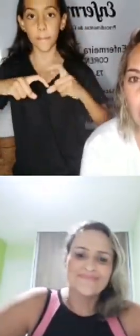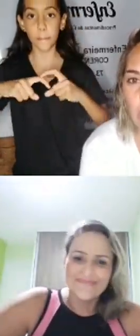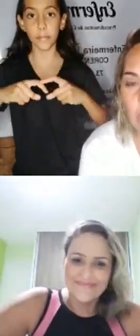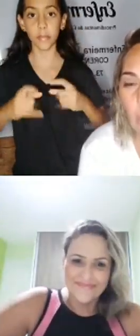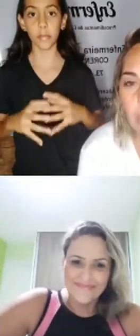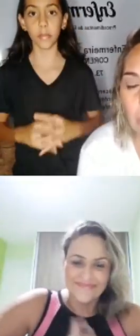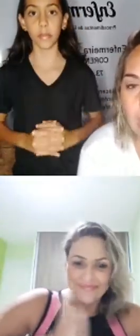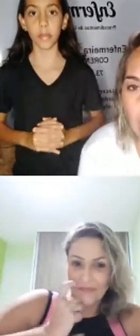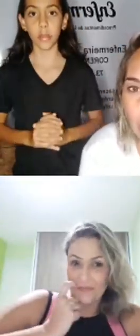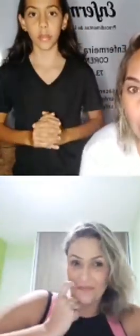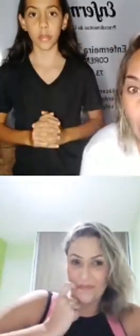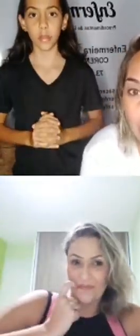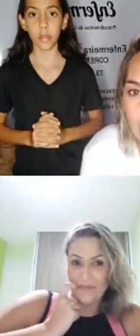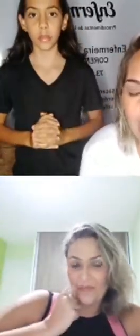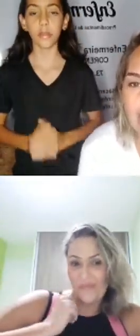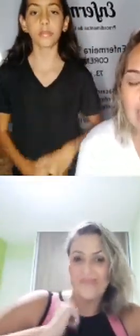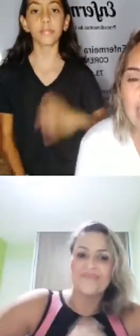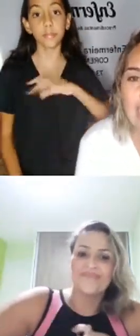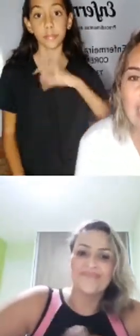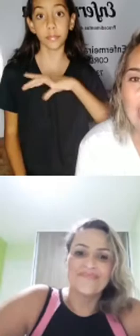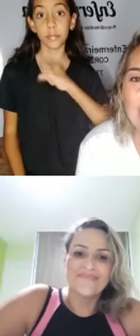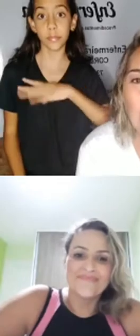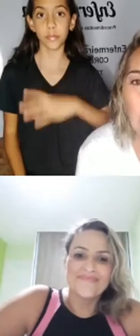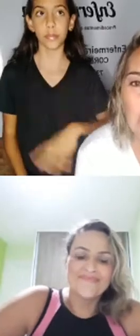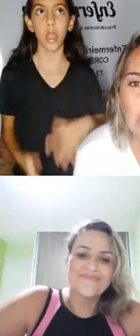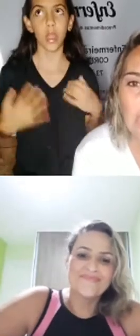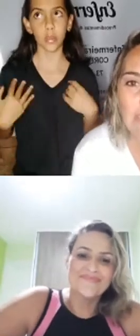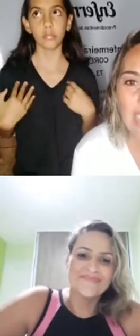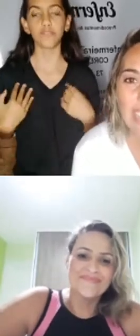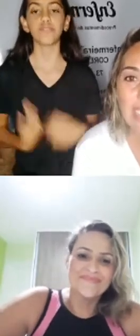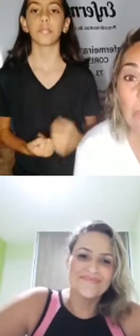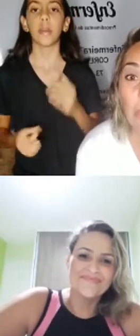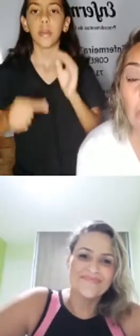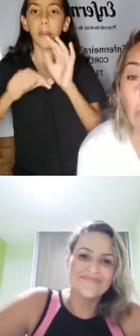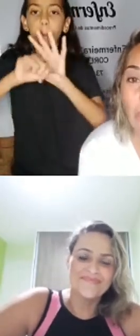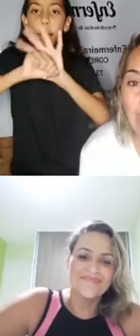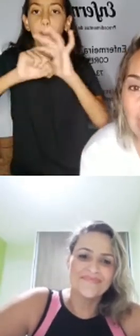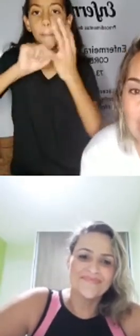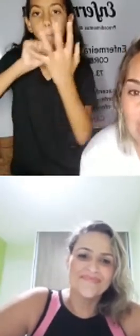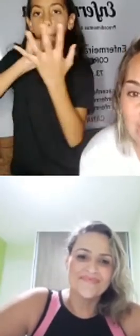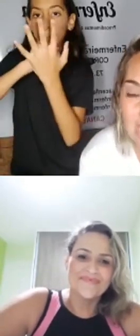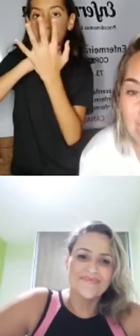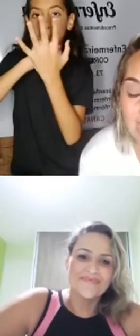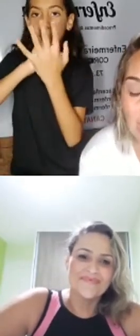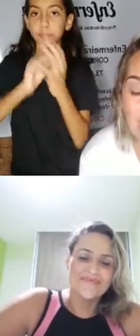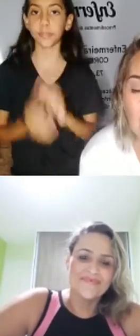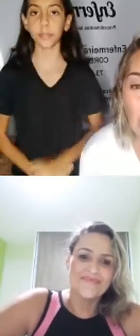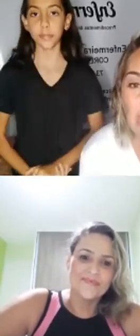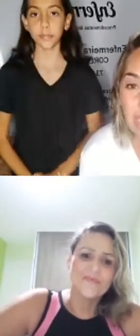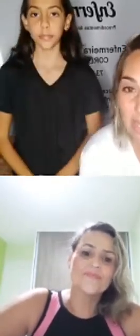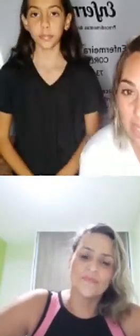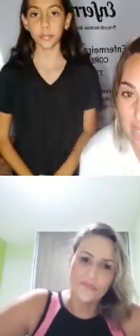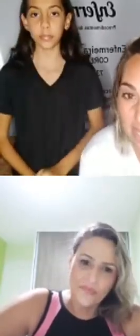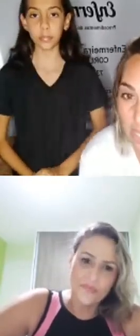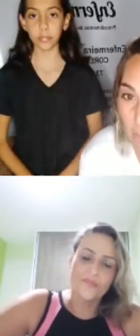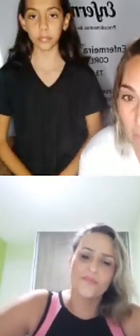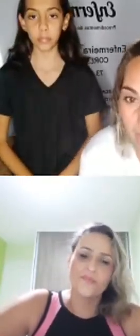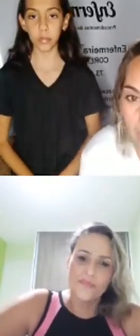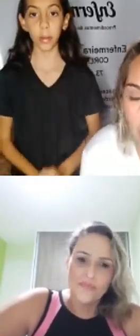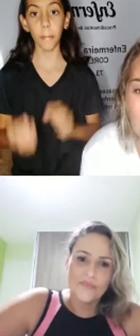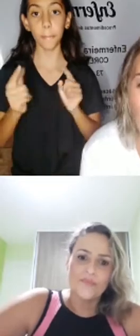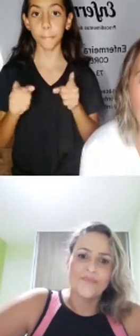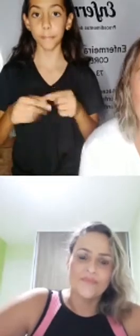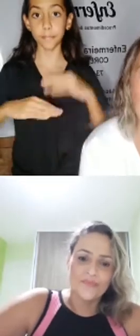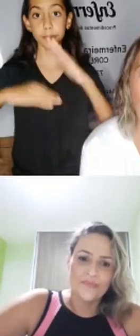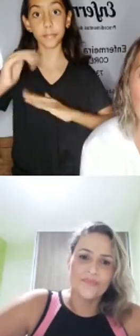de medo de se contaminar pelo Covid. Então, hoje a gente vai saber como é que estão sendo feitos os seus